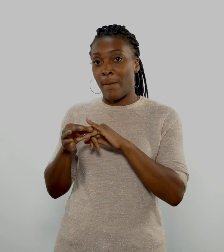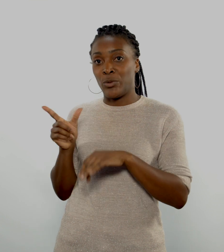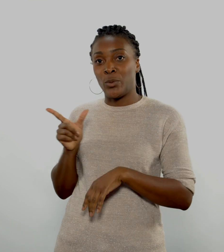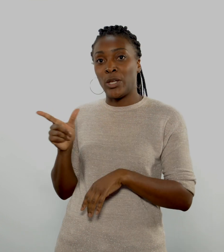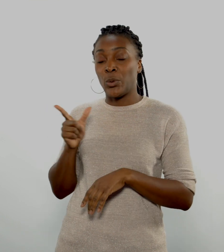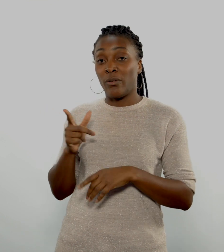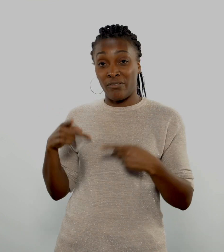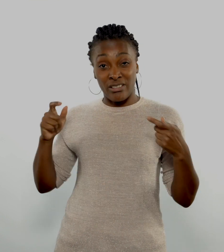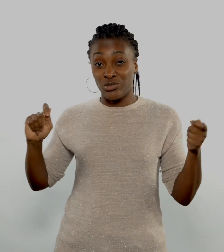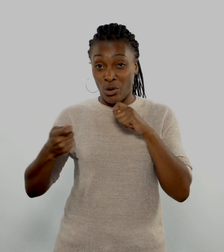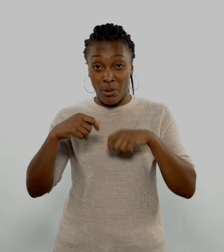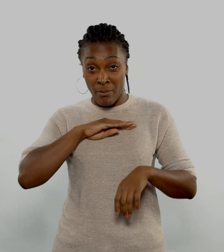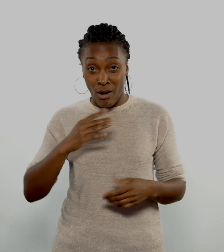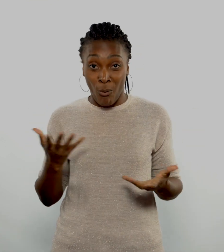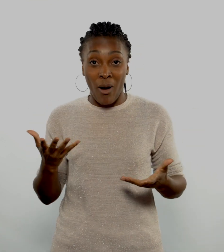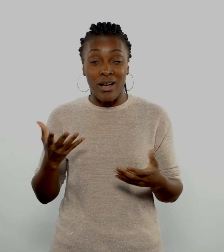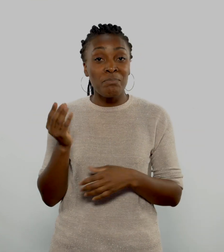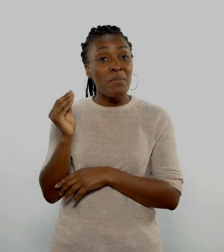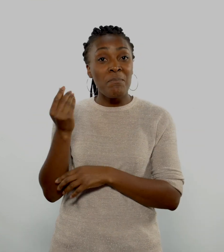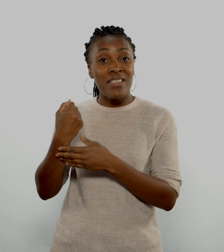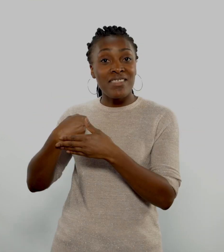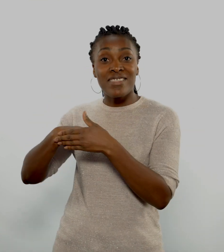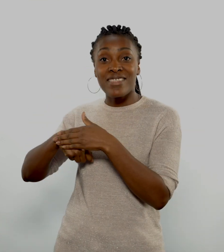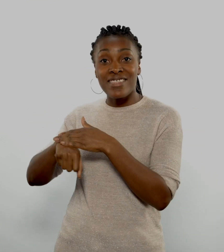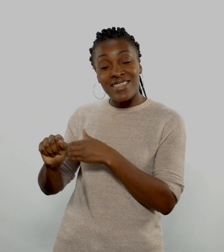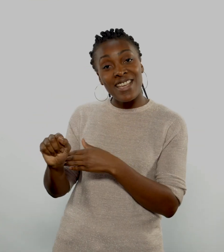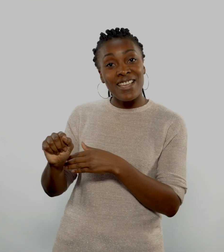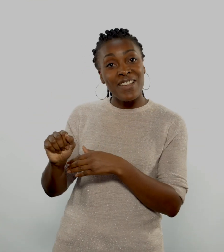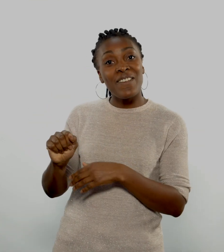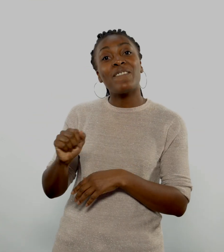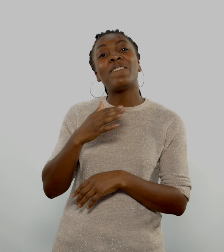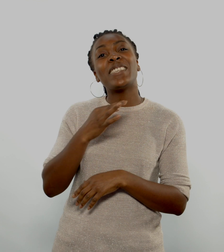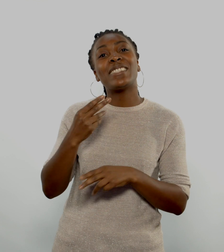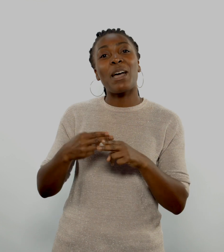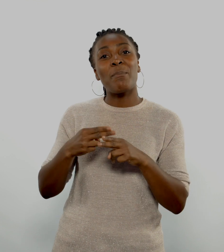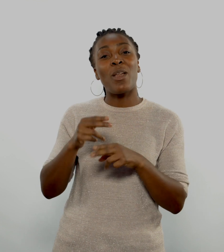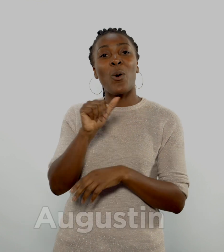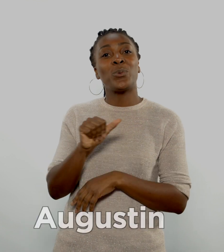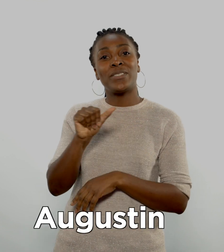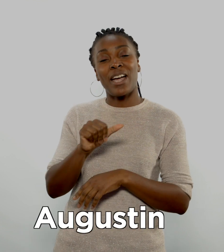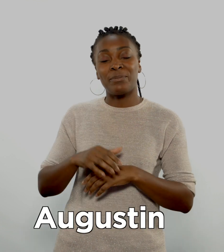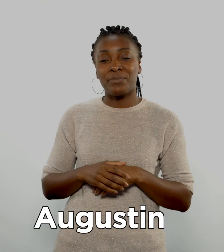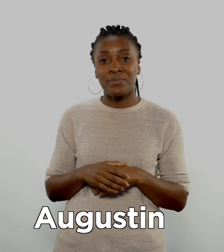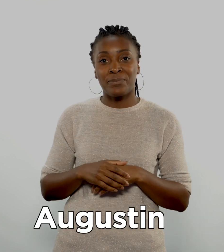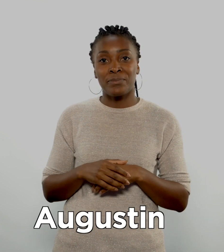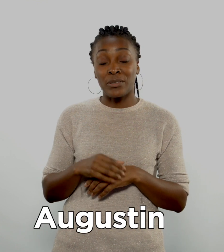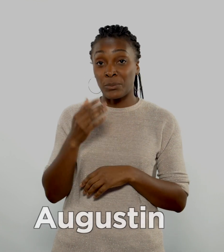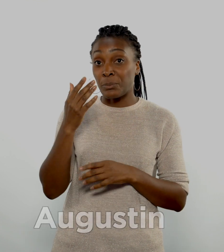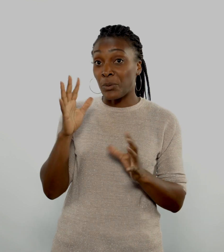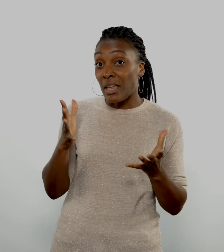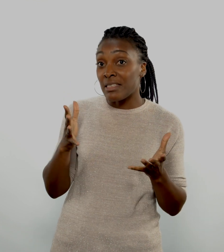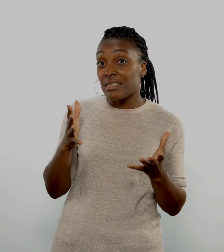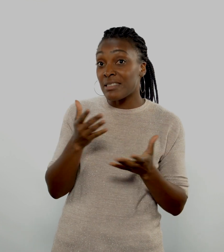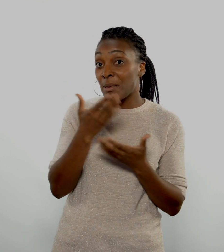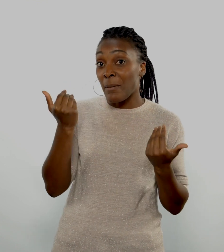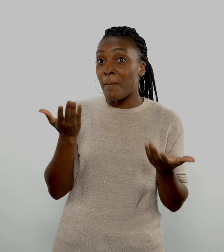été littéralement bouleversée par la venue d'un petit être qui était notre fils Augustin. Alors vous